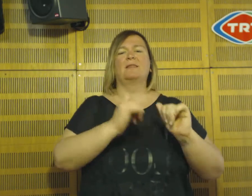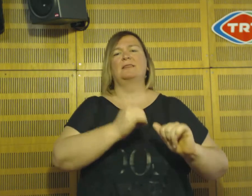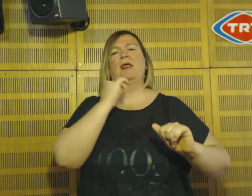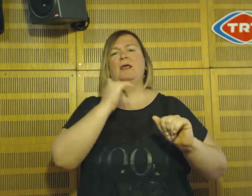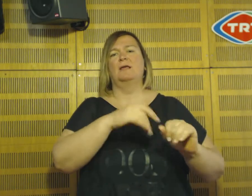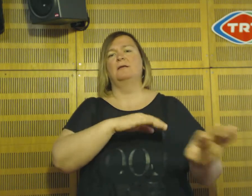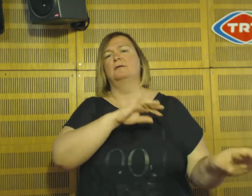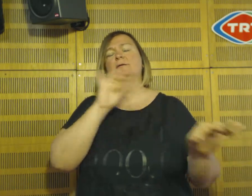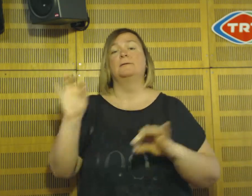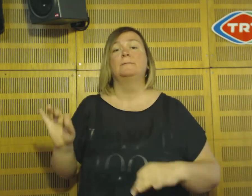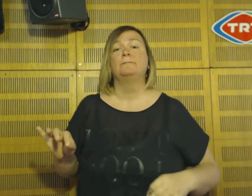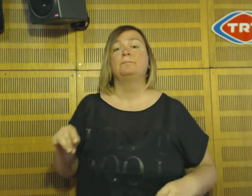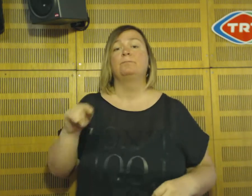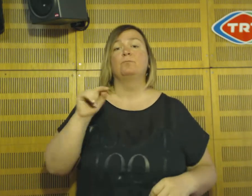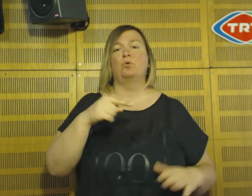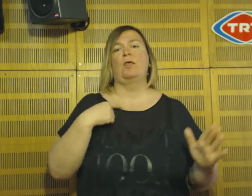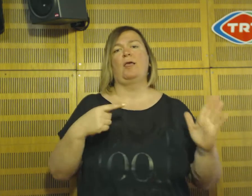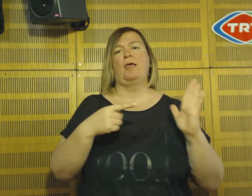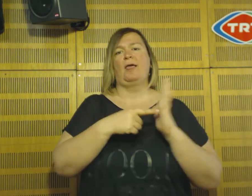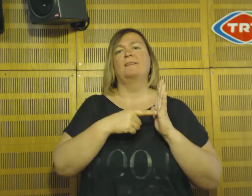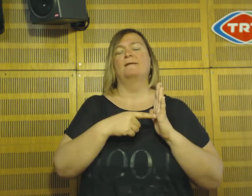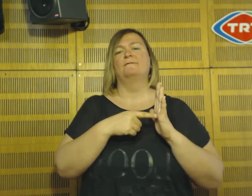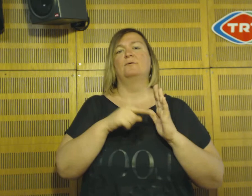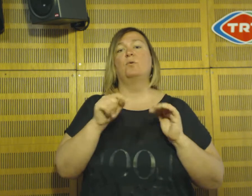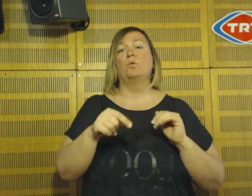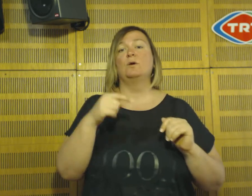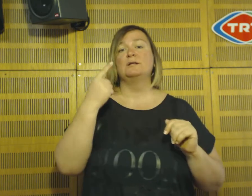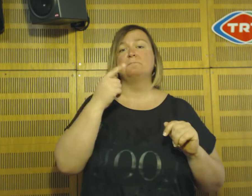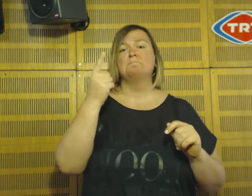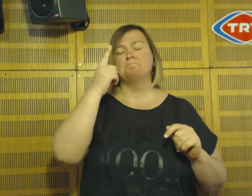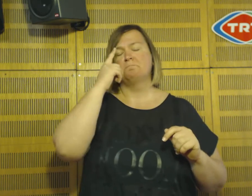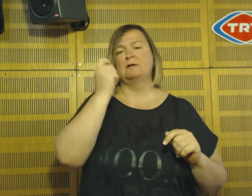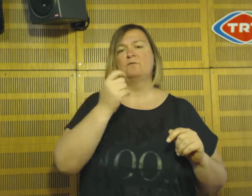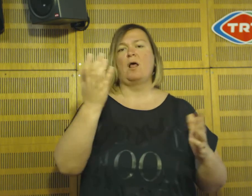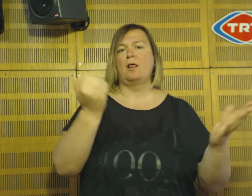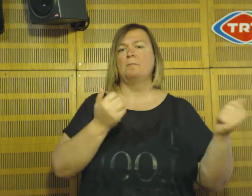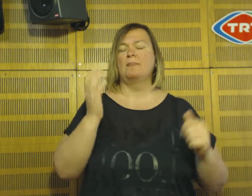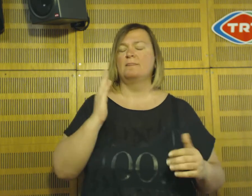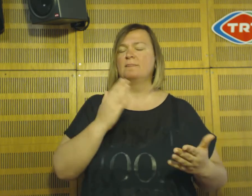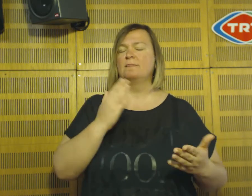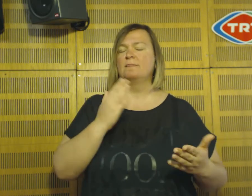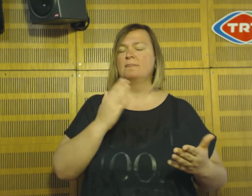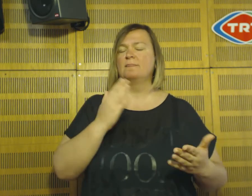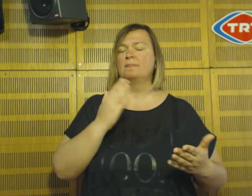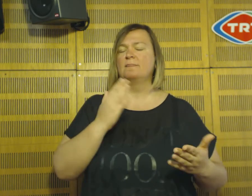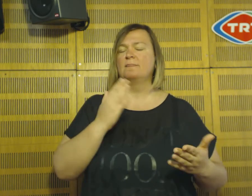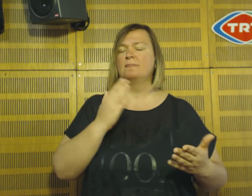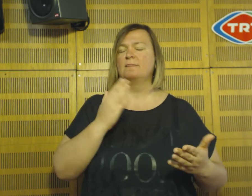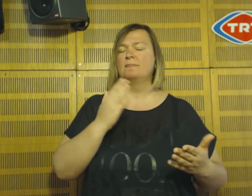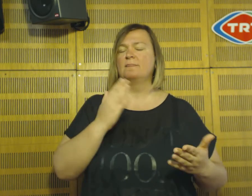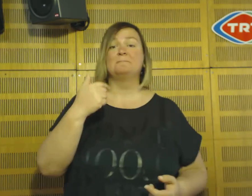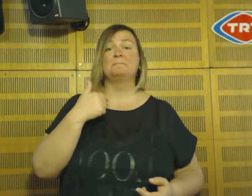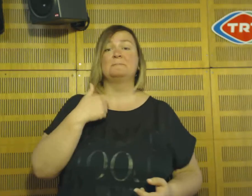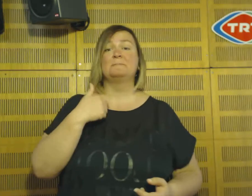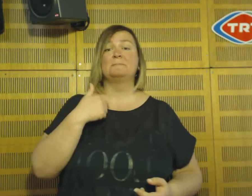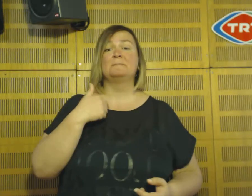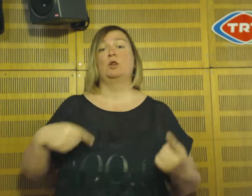sağlıyoruz. Bunu hedefliyoruz yine. Onun için başvuruları almaya devam ediyoruz. Ama dediğim gibi sadece bizim üzerimizden dönmesi şart